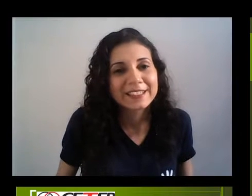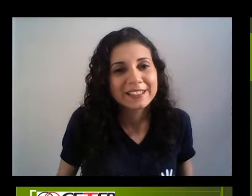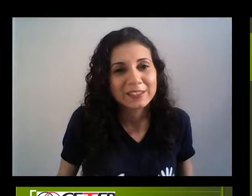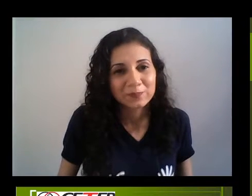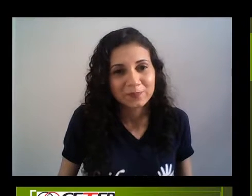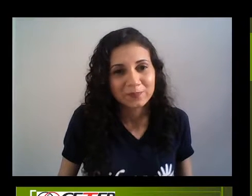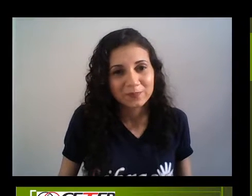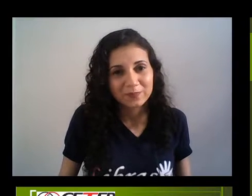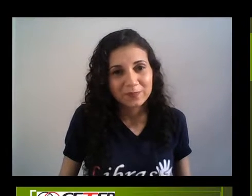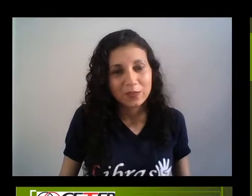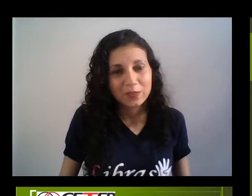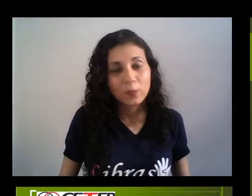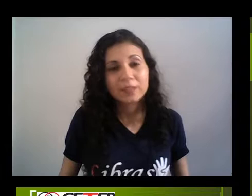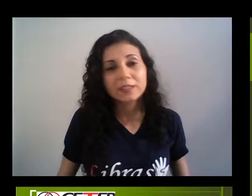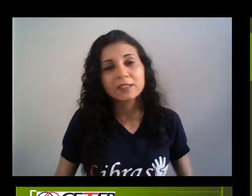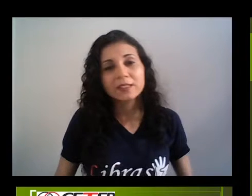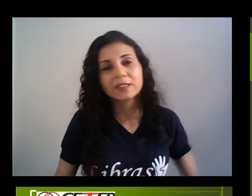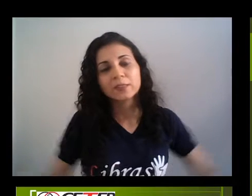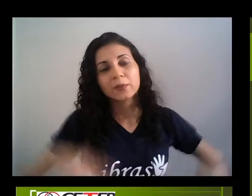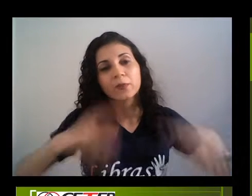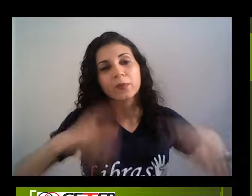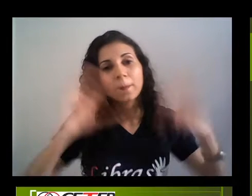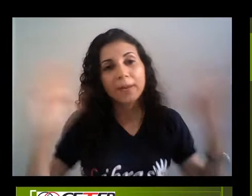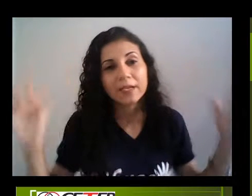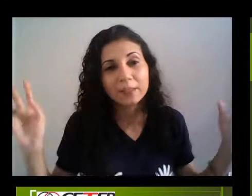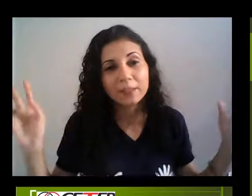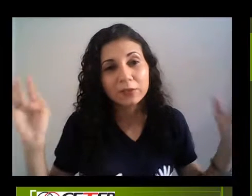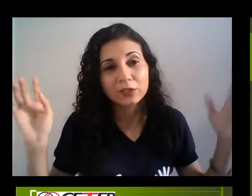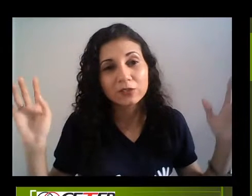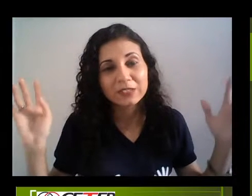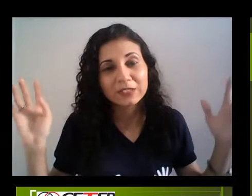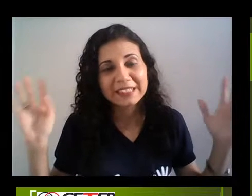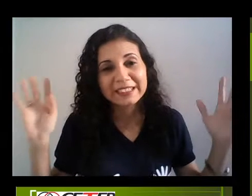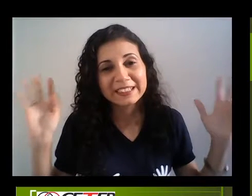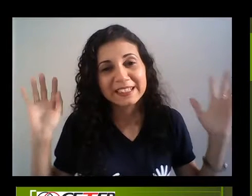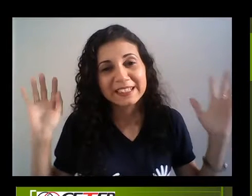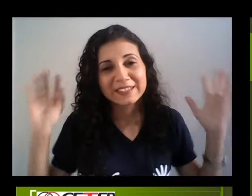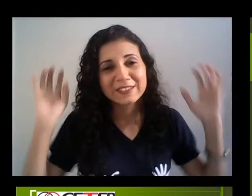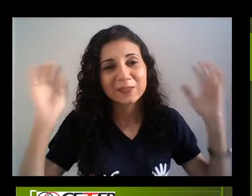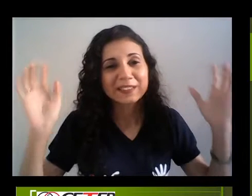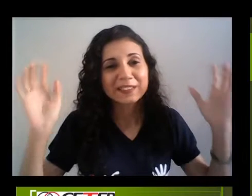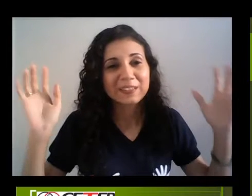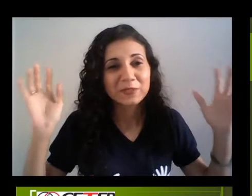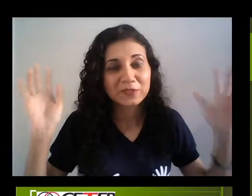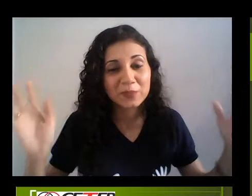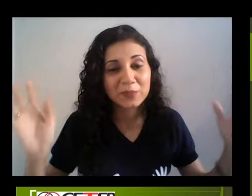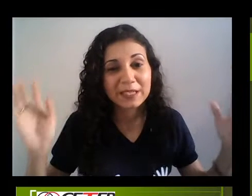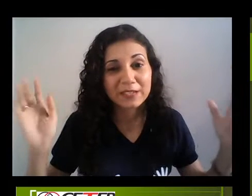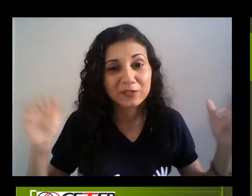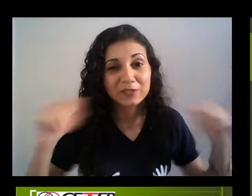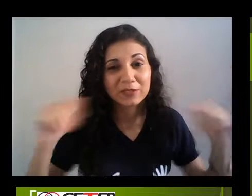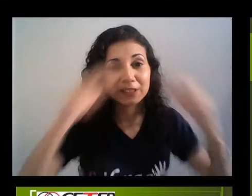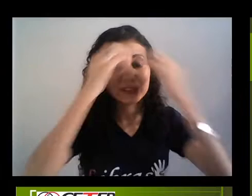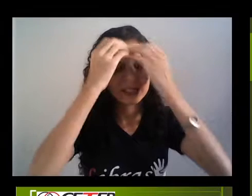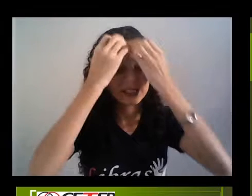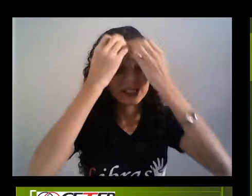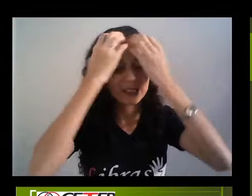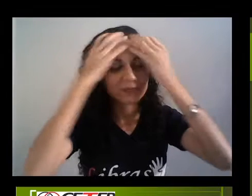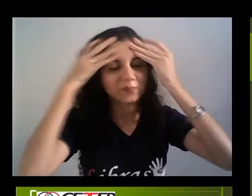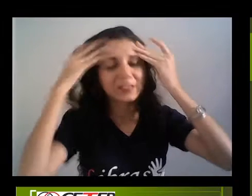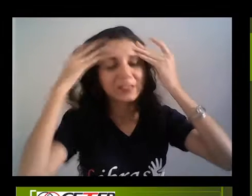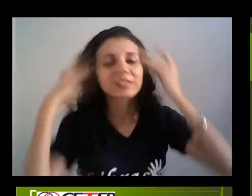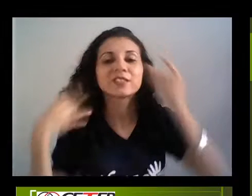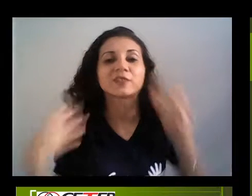E aí? Não precisa se preocupar, meu Deus, não entendi nada, como assim é muito complicado. Isso